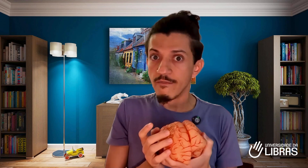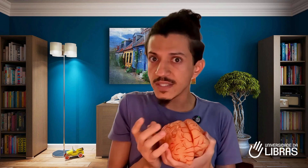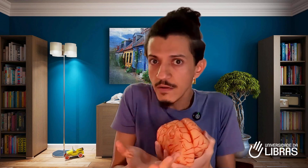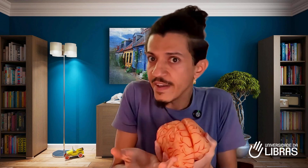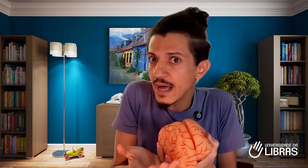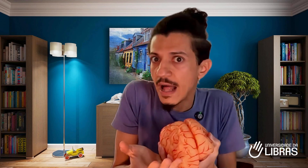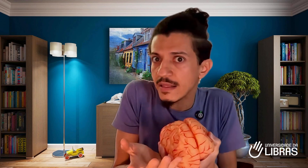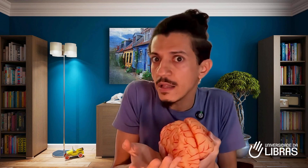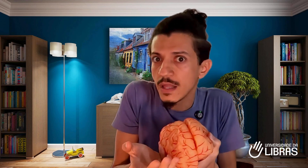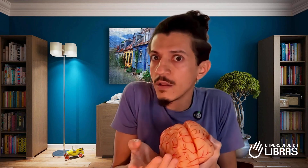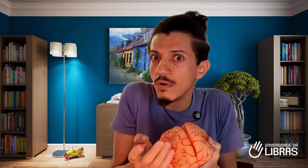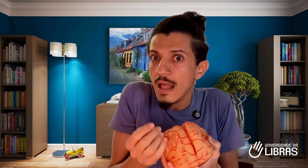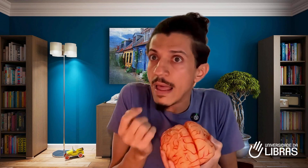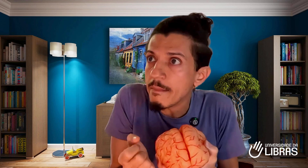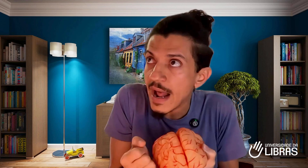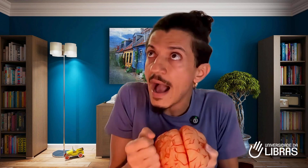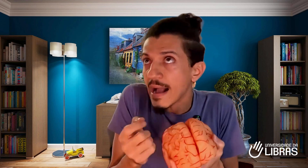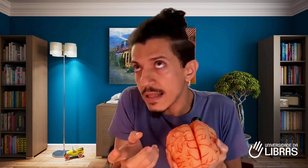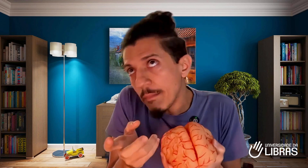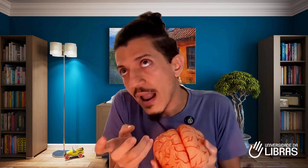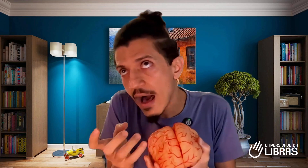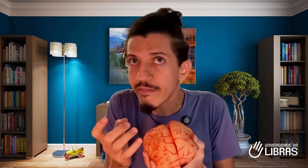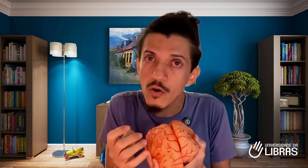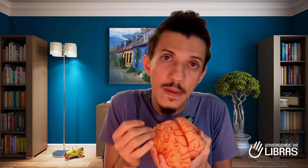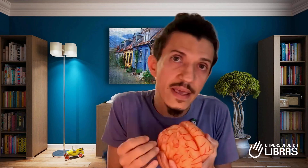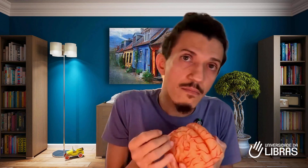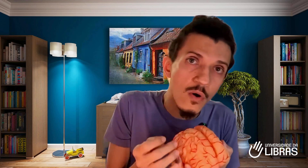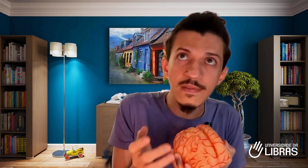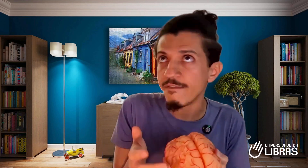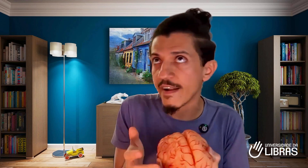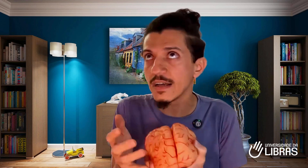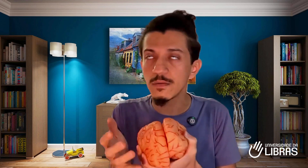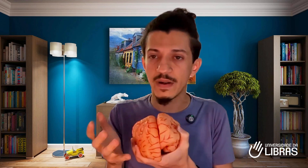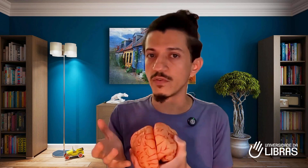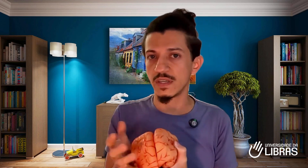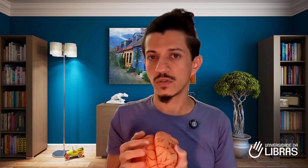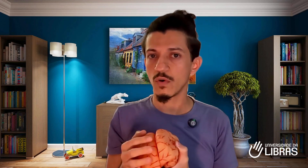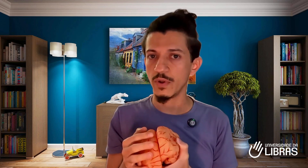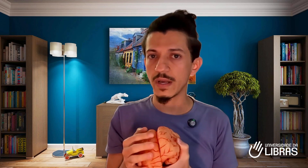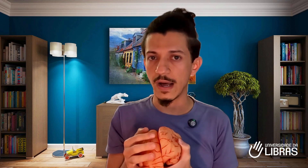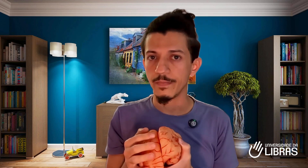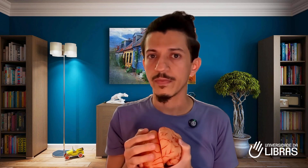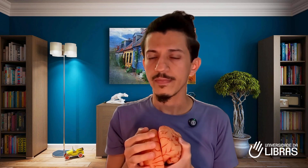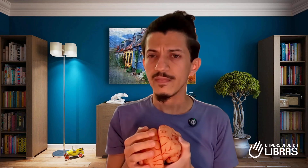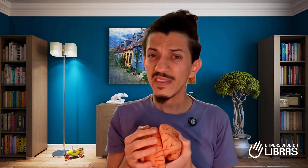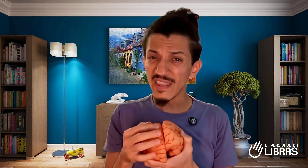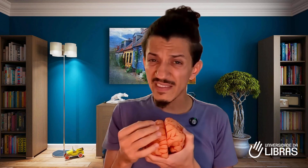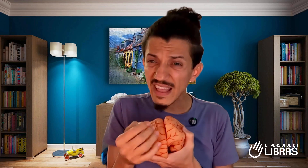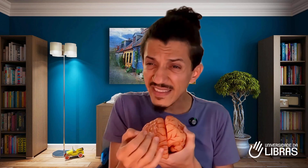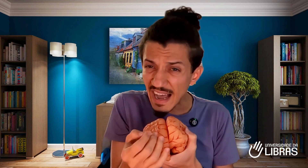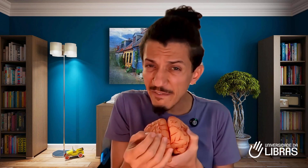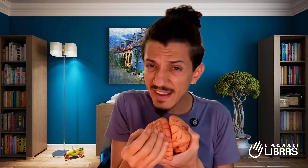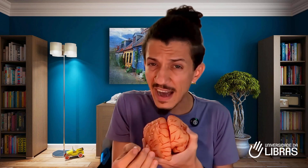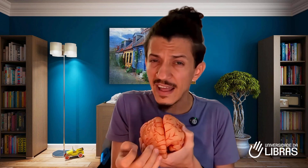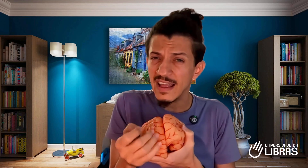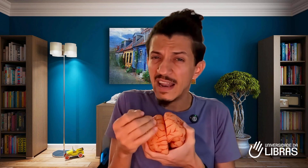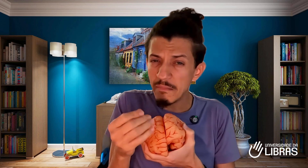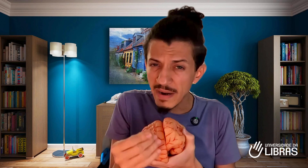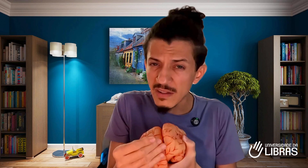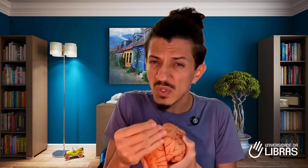não fica lá tentando lembrar cada palavra, como é que monta a frase para você se comunicar. Tentar ficar lembrando sinal